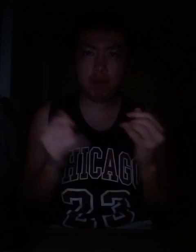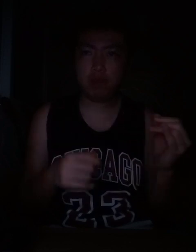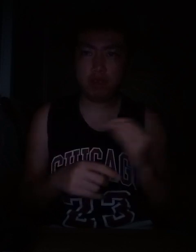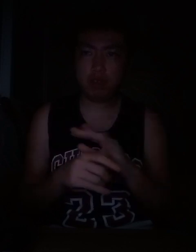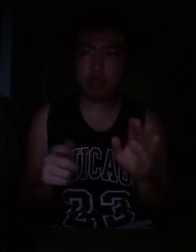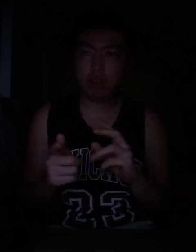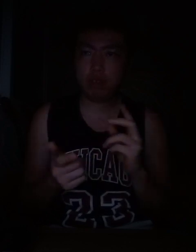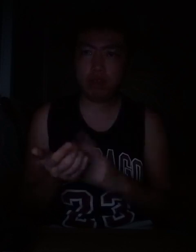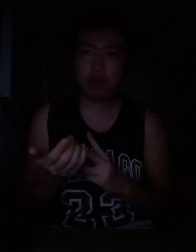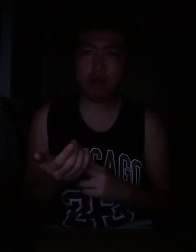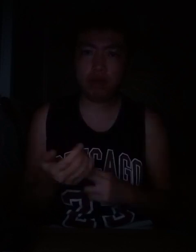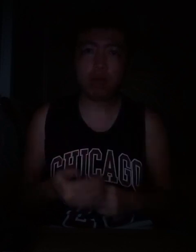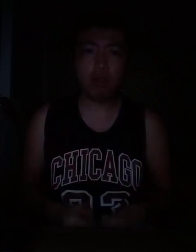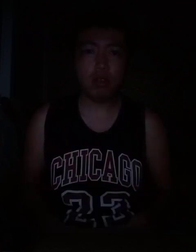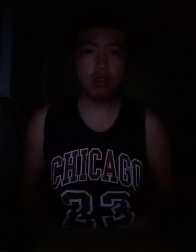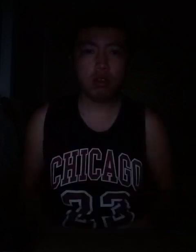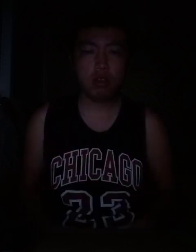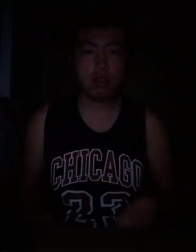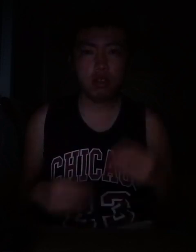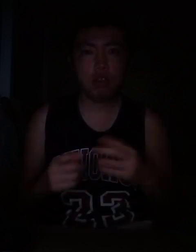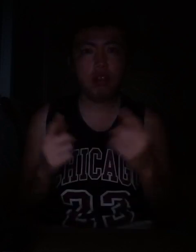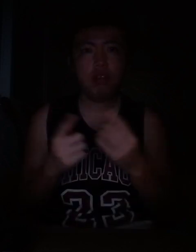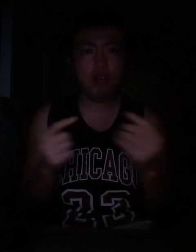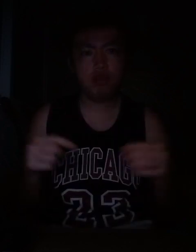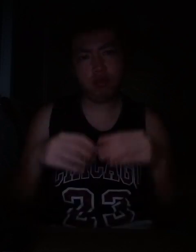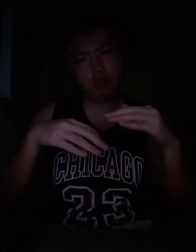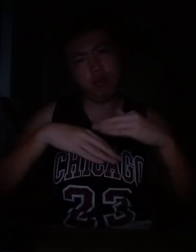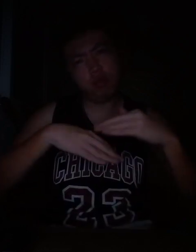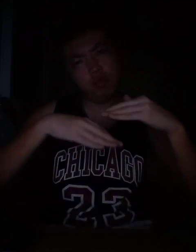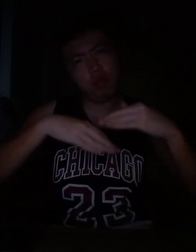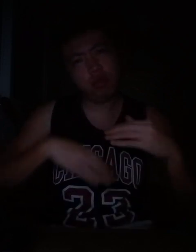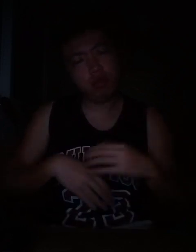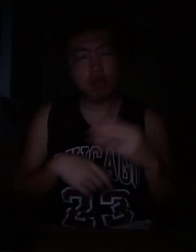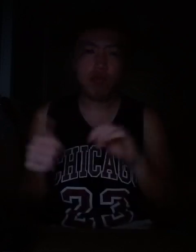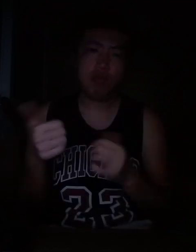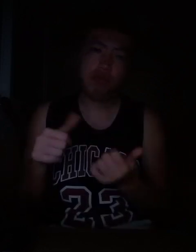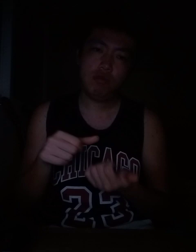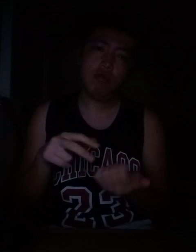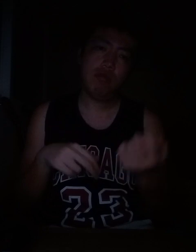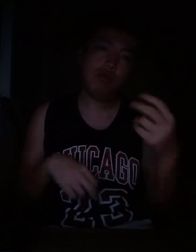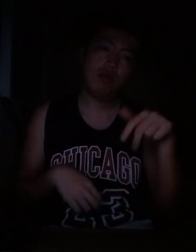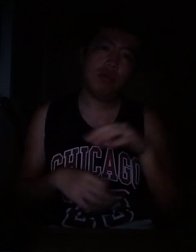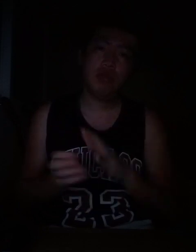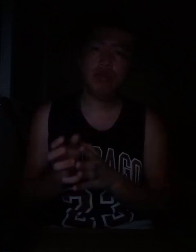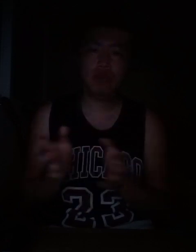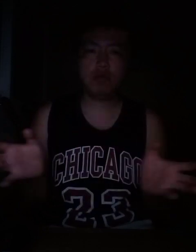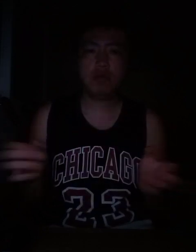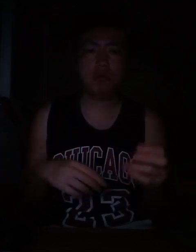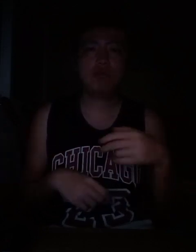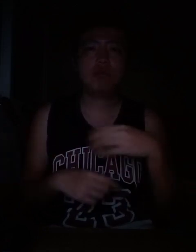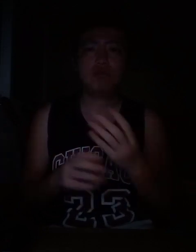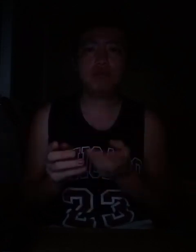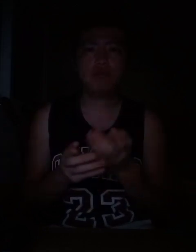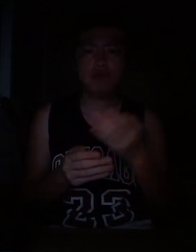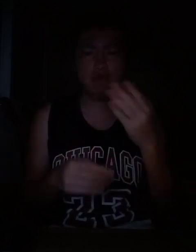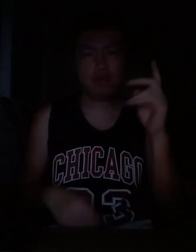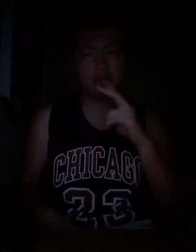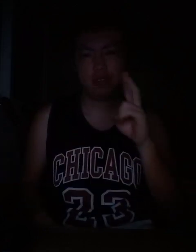없다는 입장이지만 지난해 지하주차장이 잠겨 8명이 숨졌던 인근 아파트 주민들은 늑장대처라고 목소리를